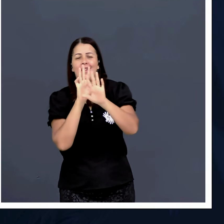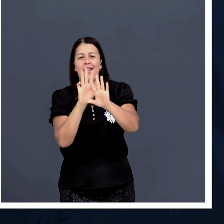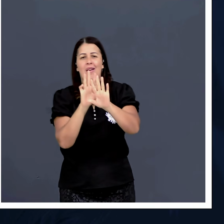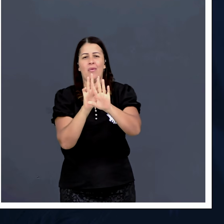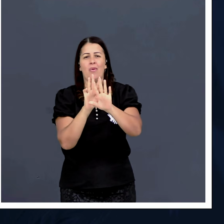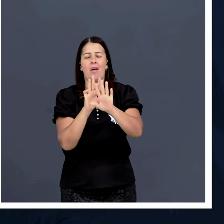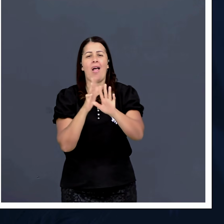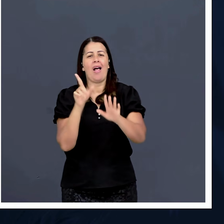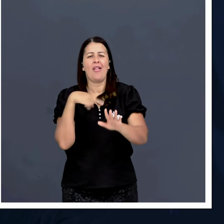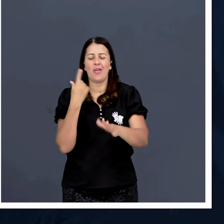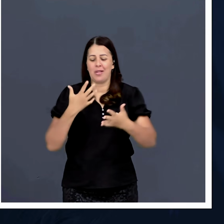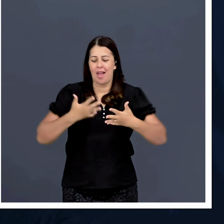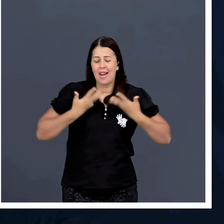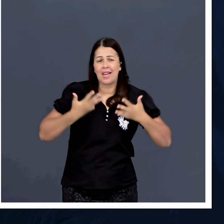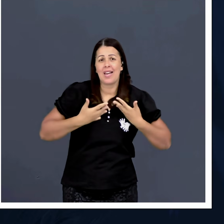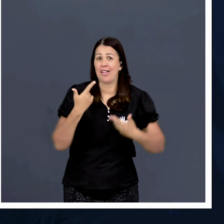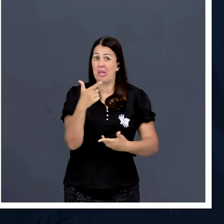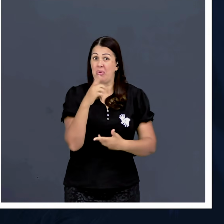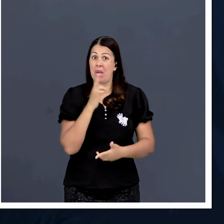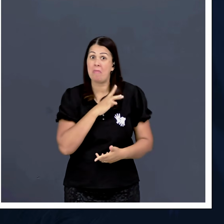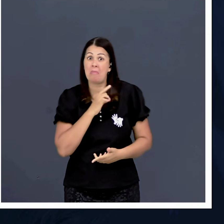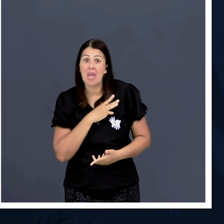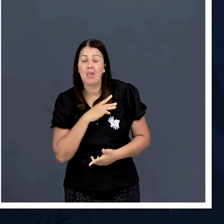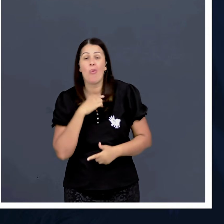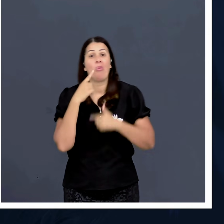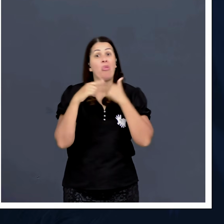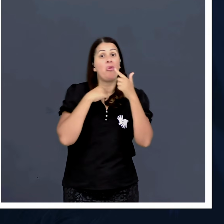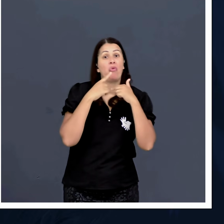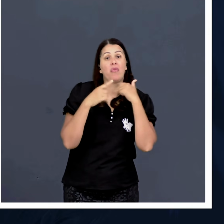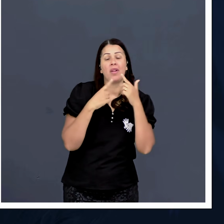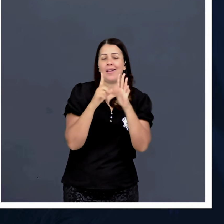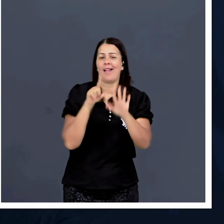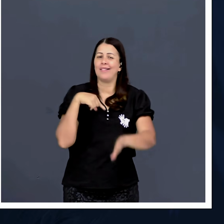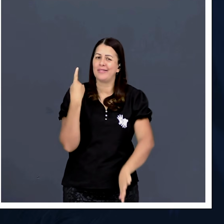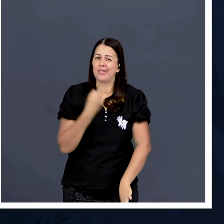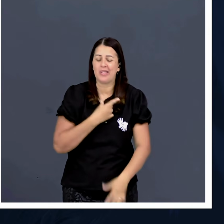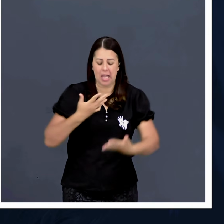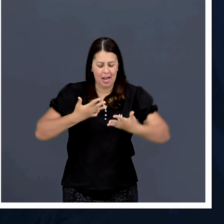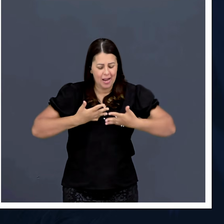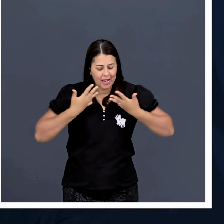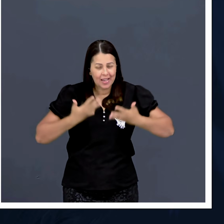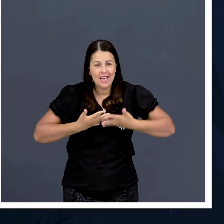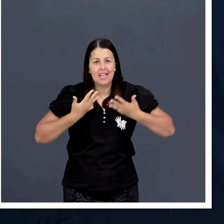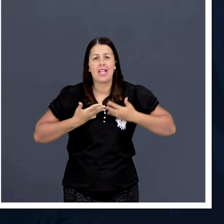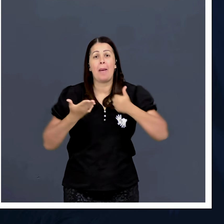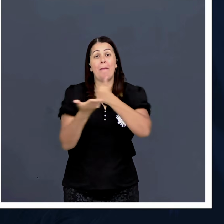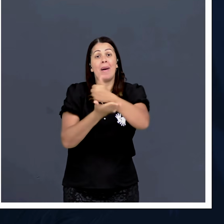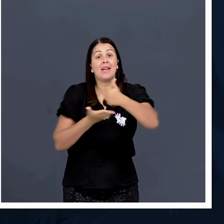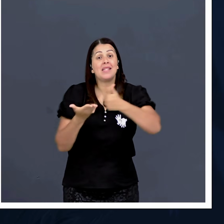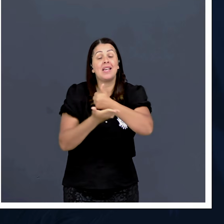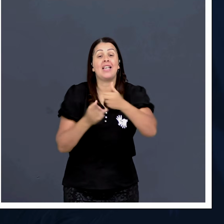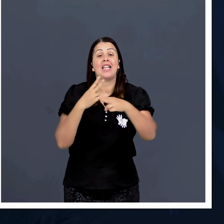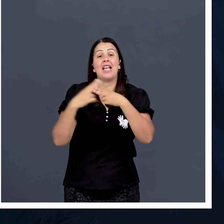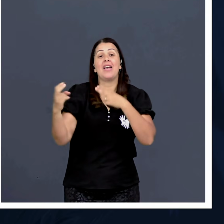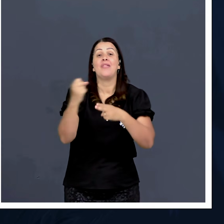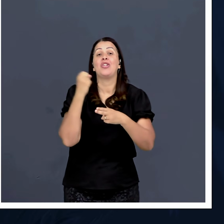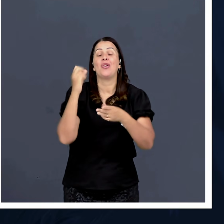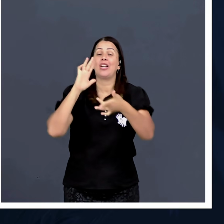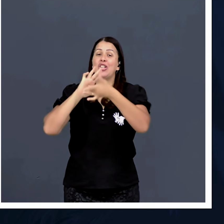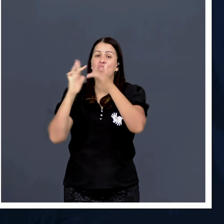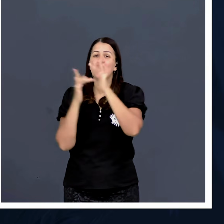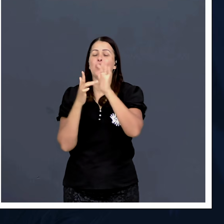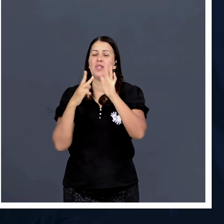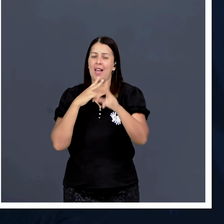não está na ausência do medo, da dúvida, a nossa alegria está na vitória que Cristo conquistou